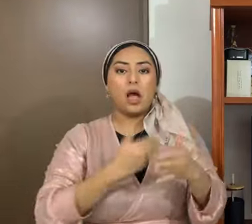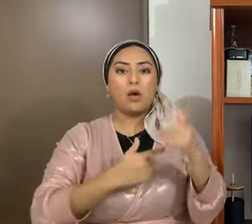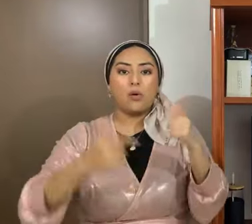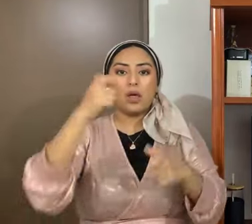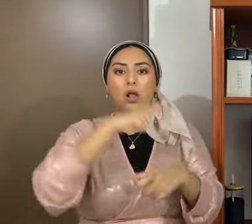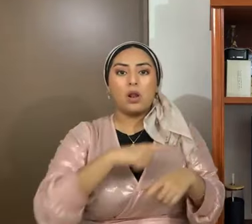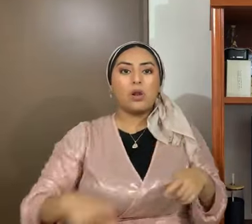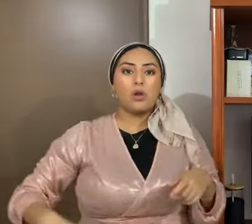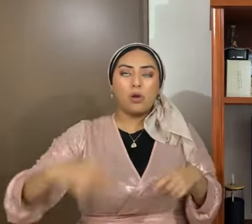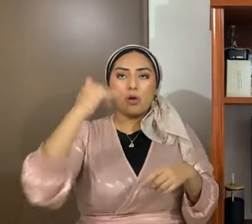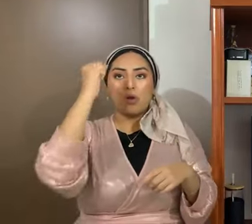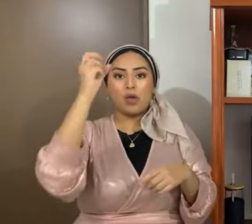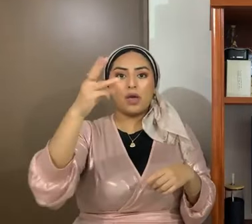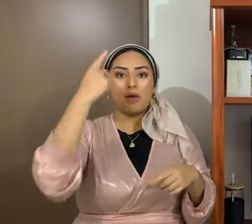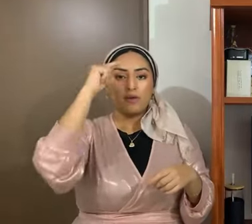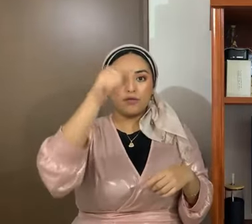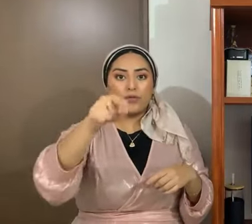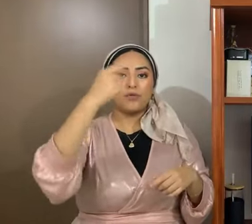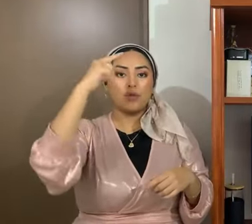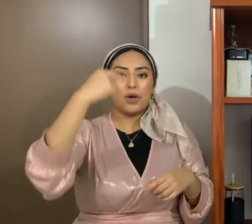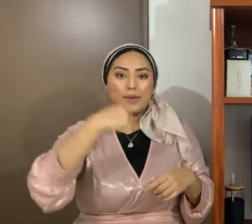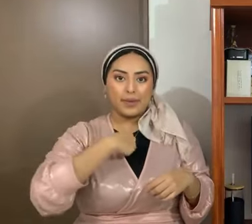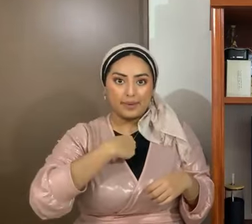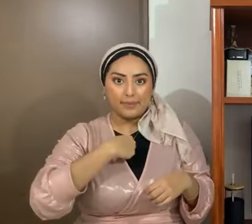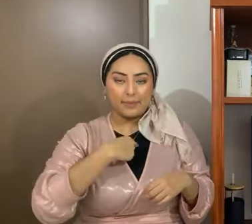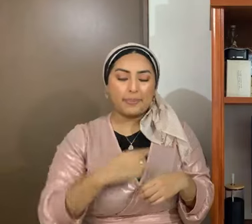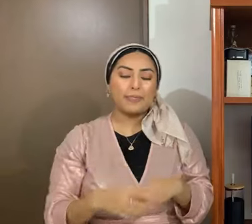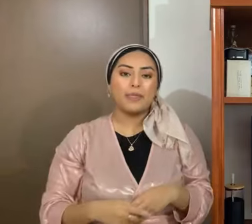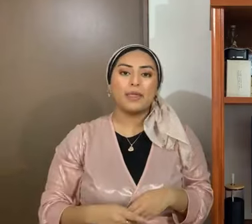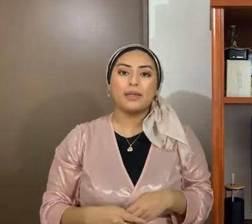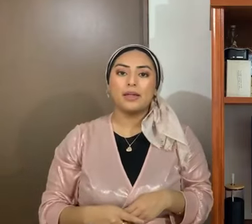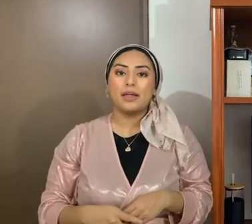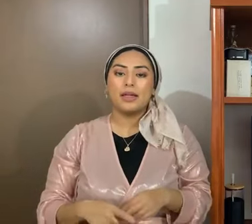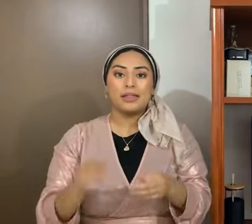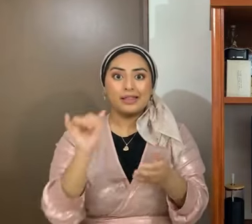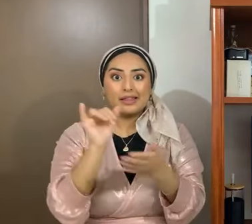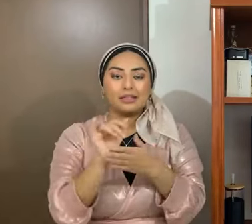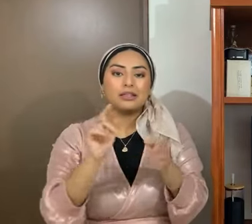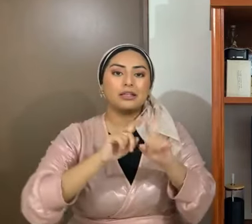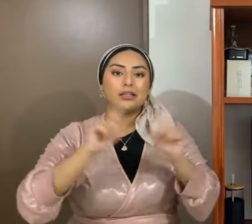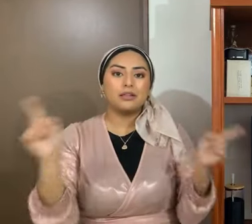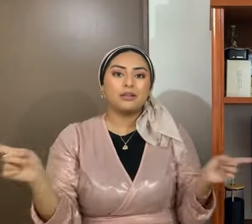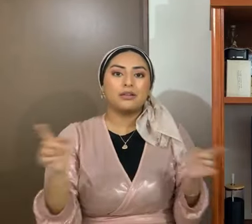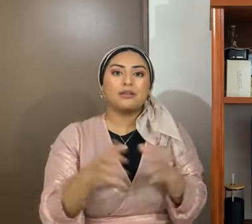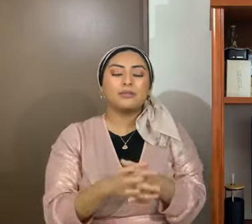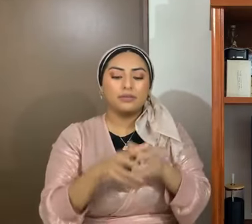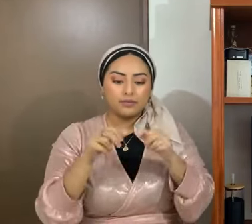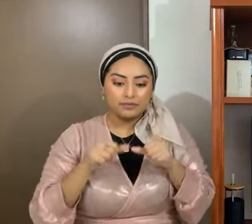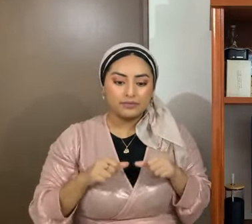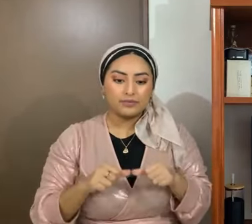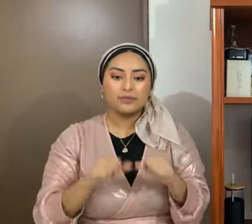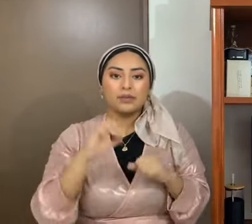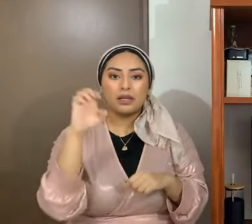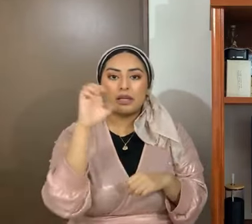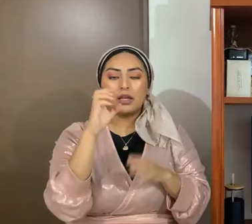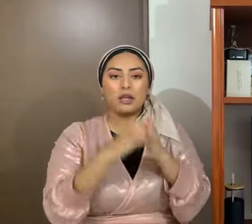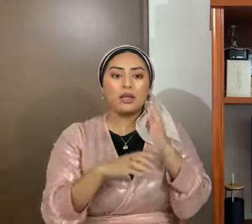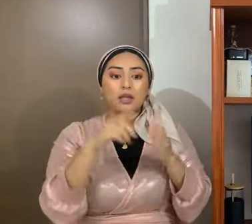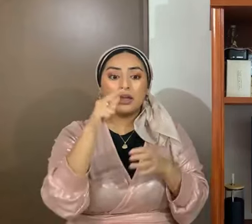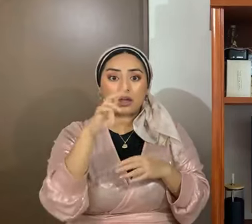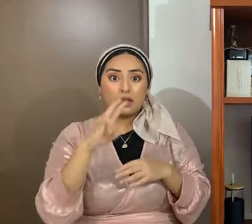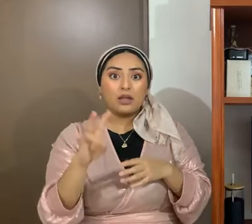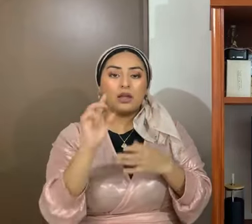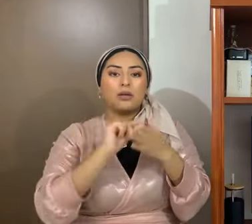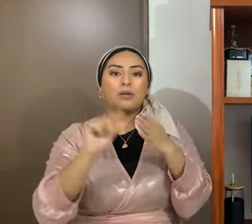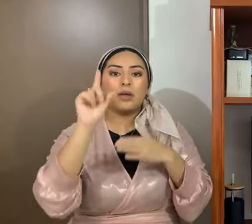Adón Yahshua HaMashiach por usted y por mí. Entonces, esa es la diferencia. Vamos a continuar, vamos a Éxodo 27, verso